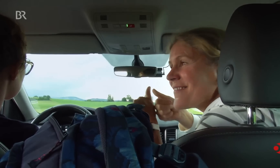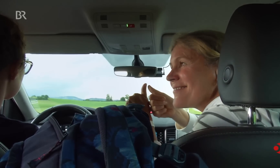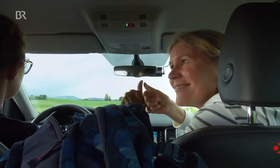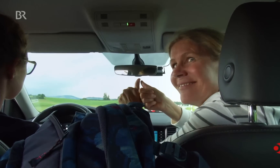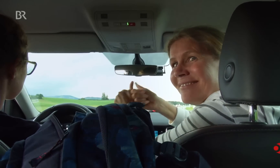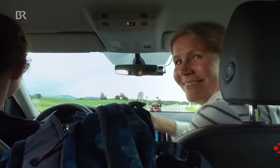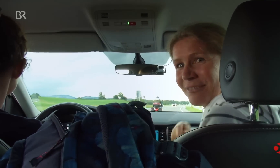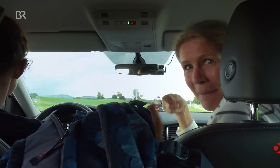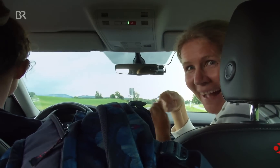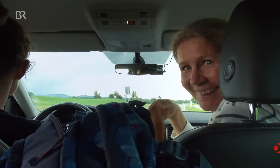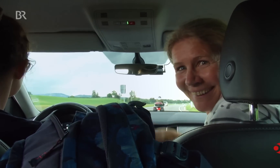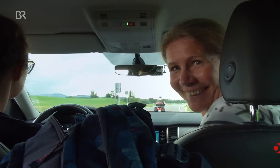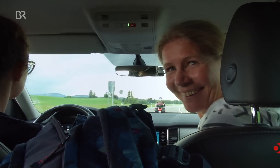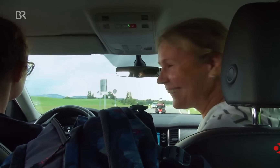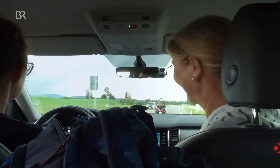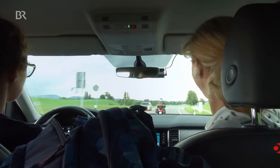Echt spannend.